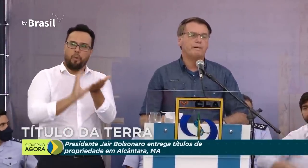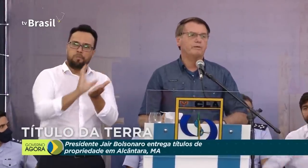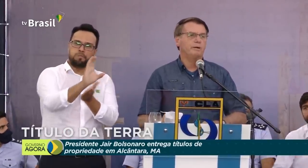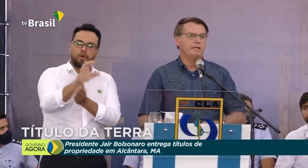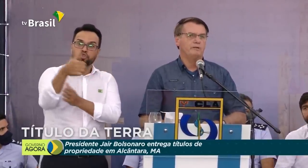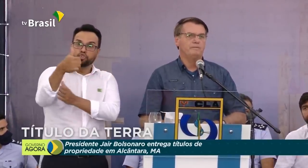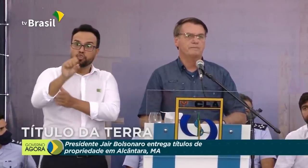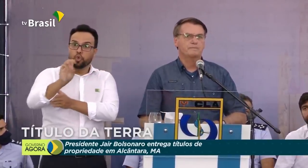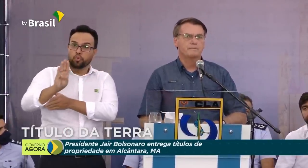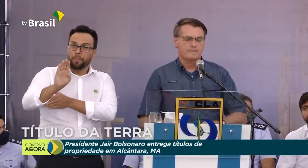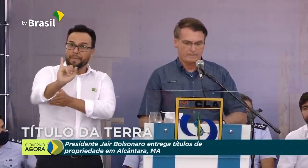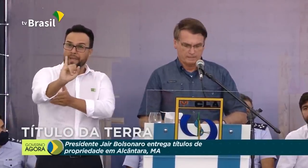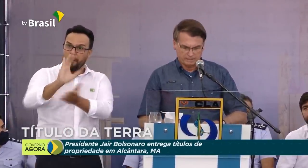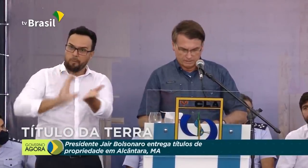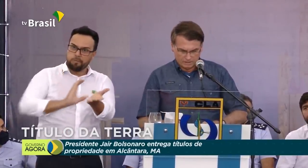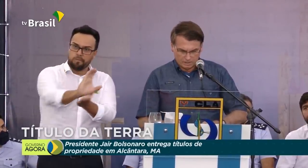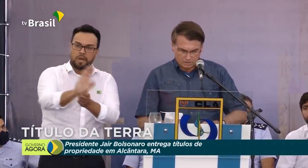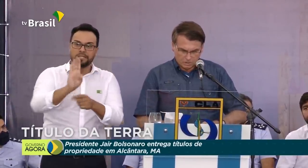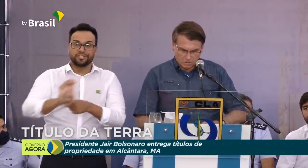bi para o Maranhão,